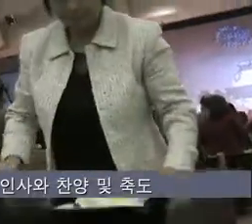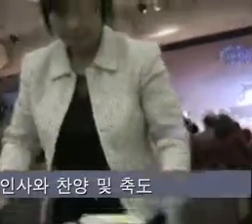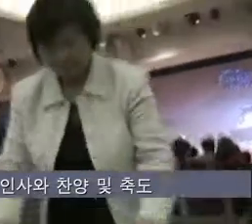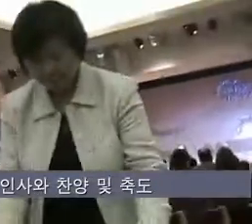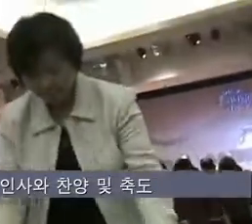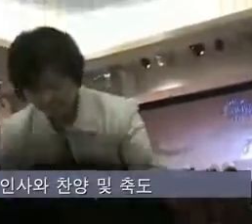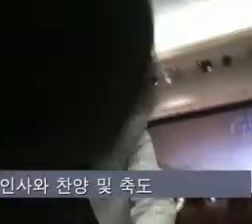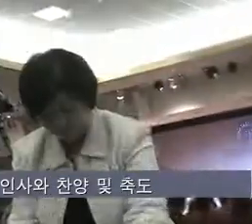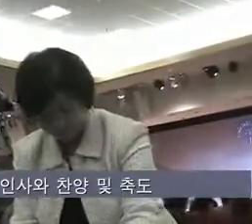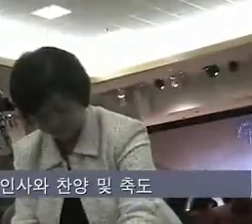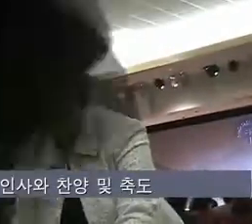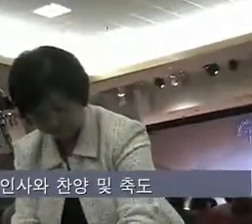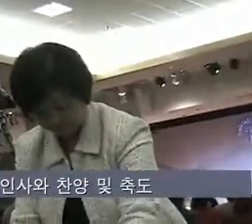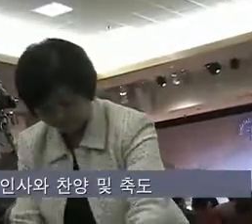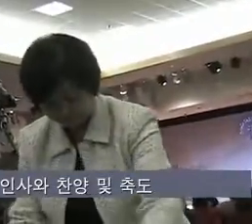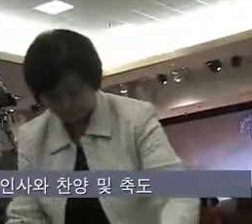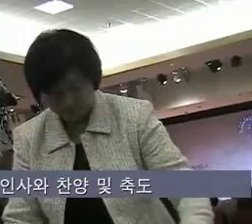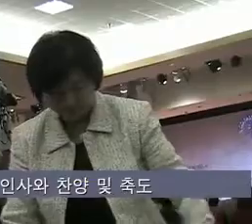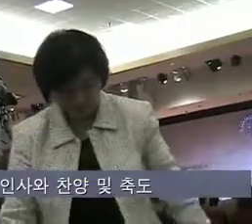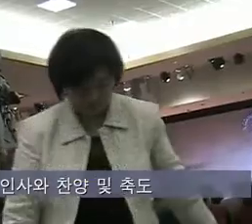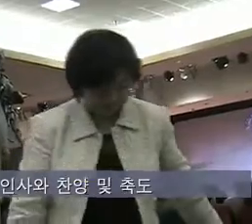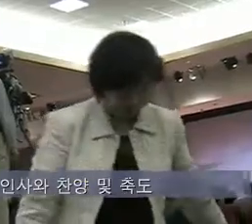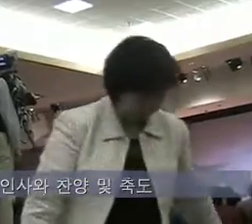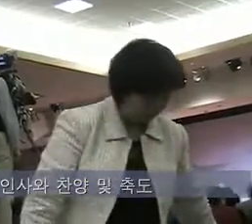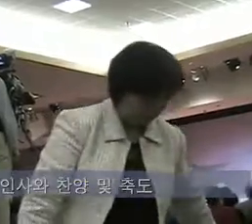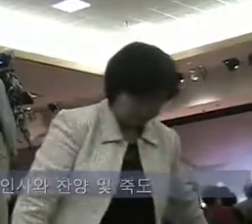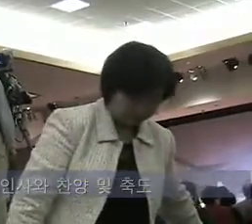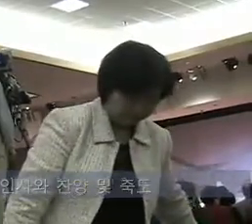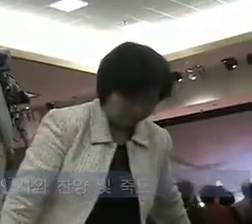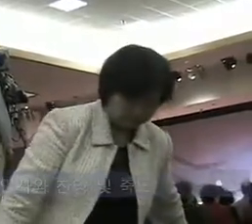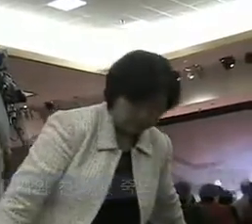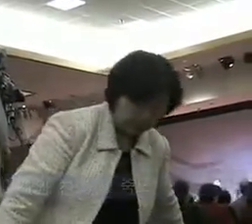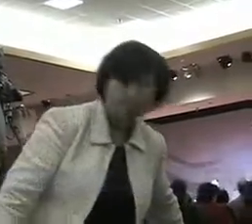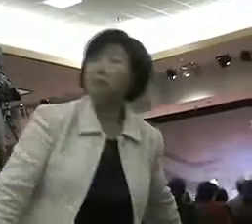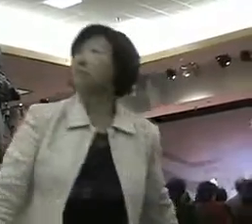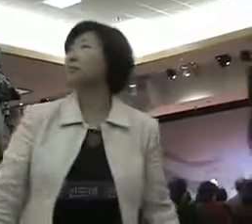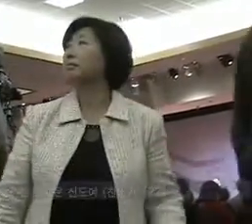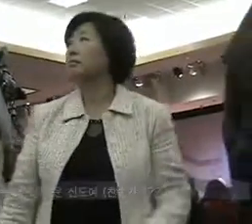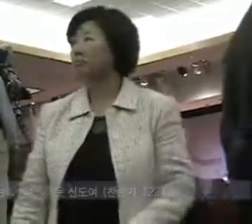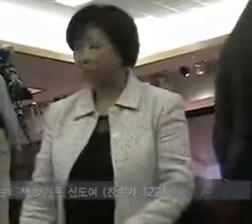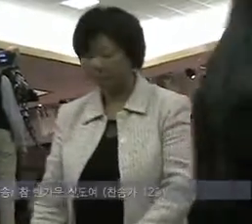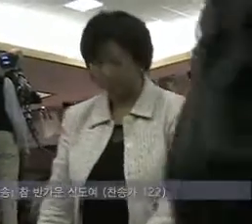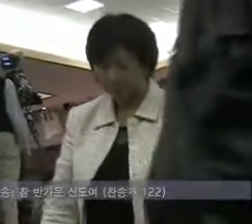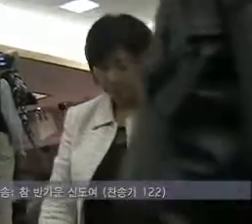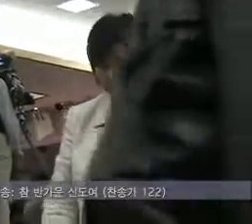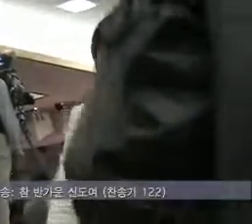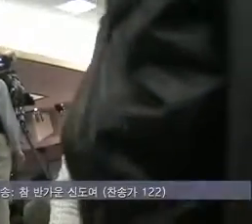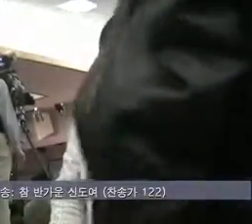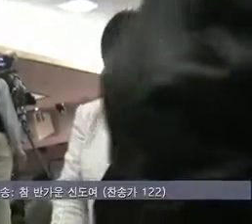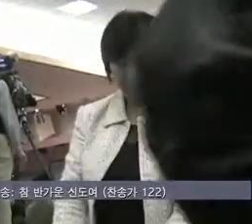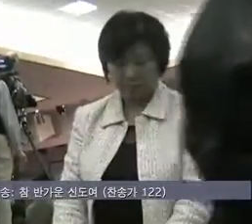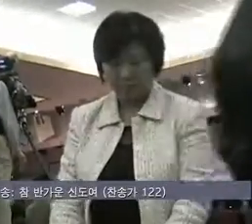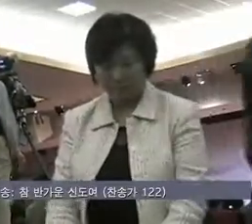엎드려 경배하면서 오늘 예배를 마치겠습니다.